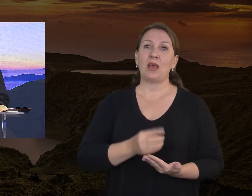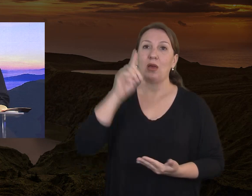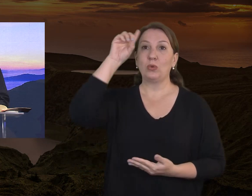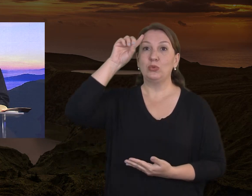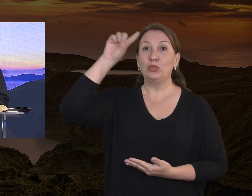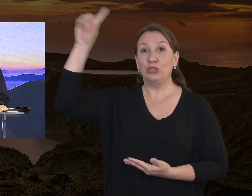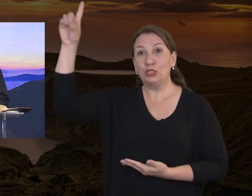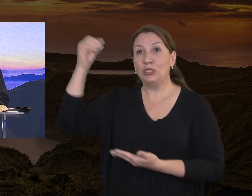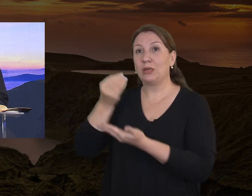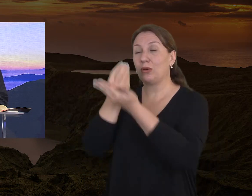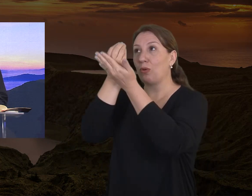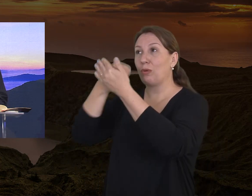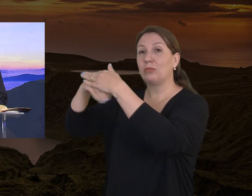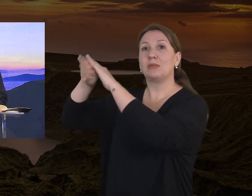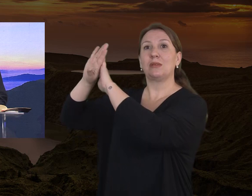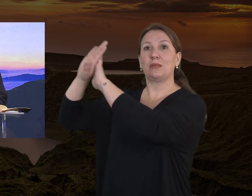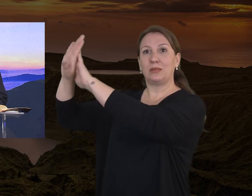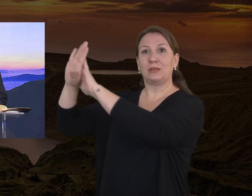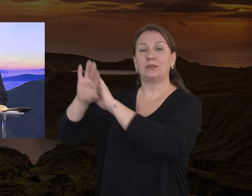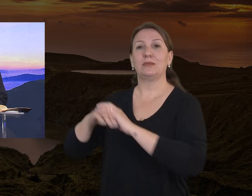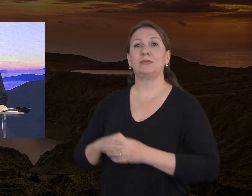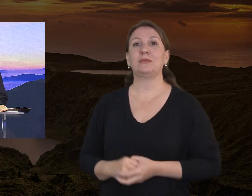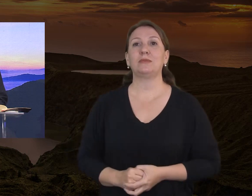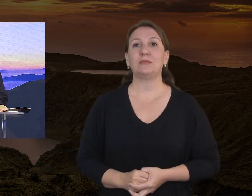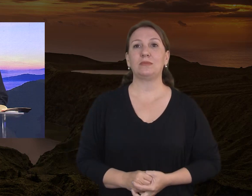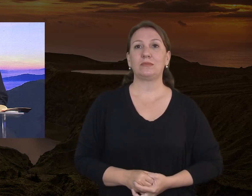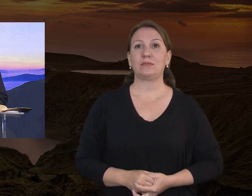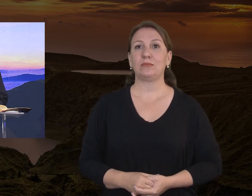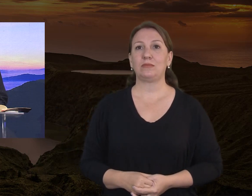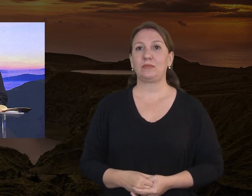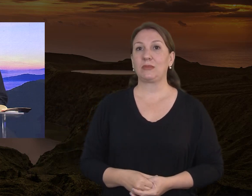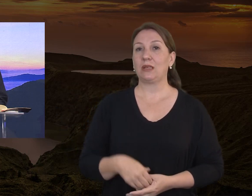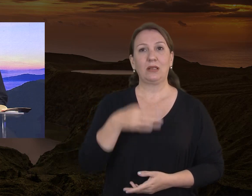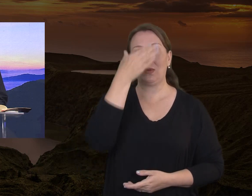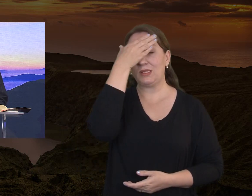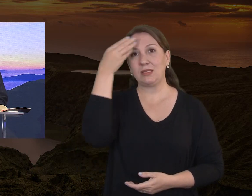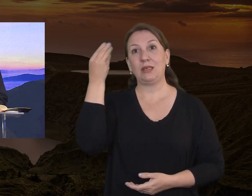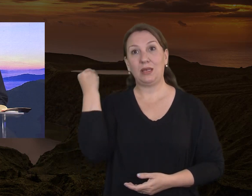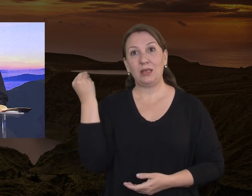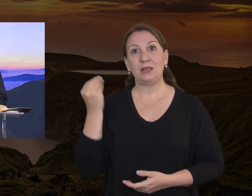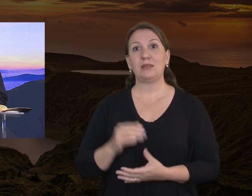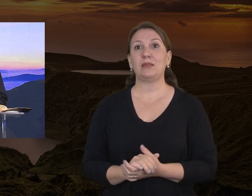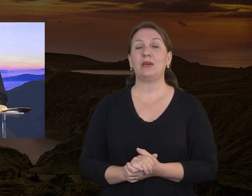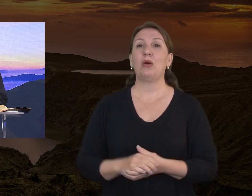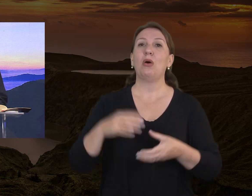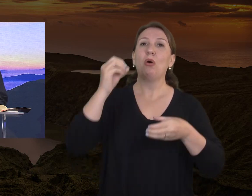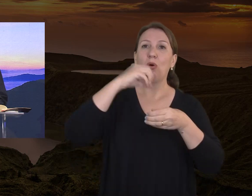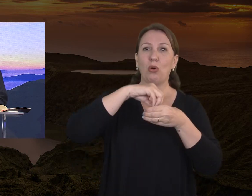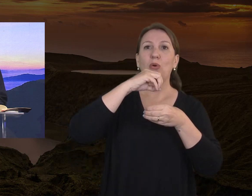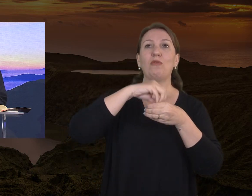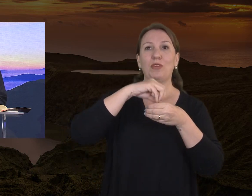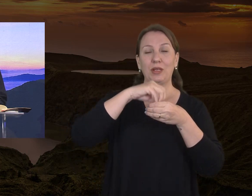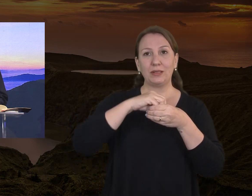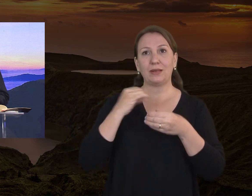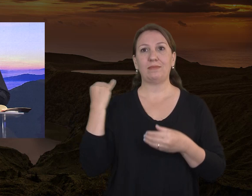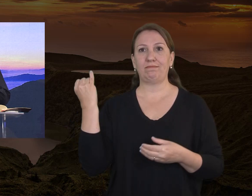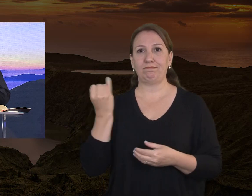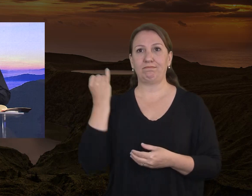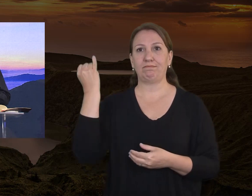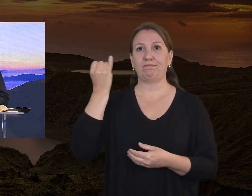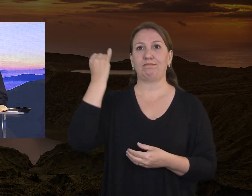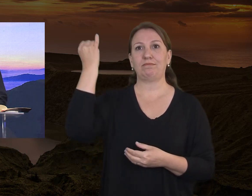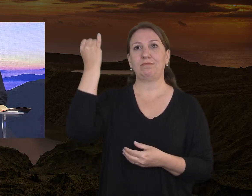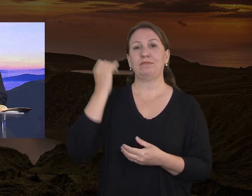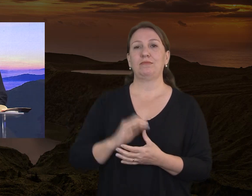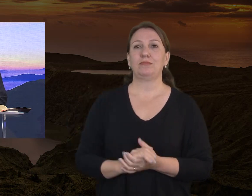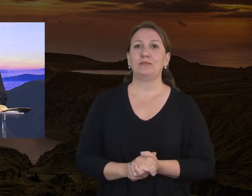dia para o Senhor. E não se esqueça de fazer as suas ofertas para